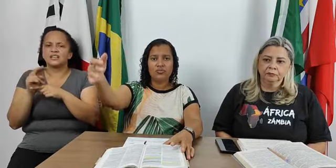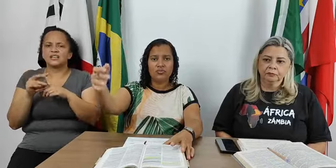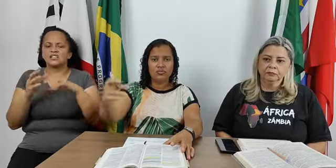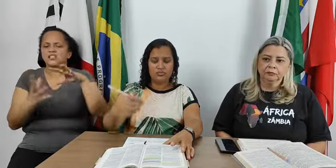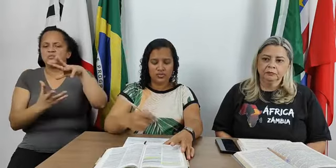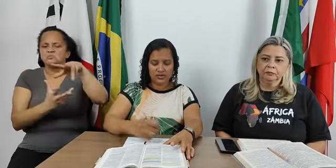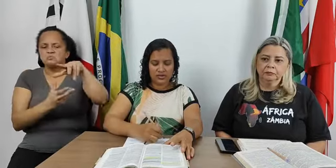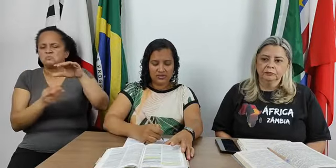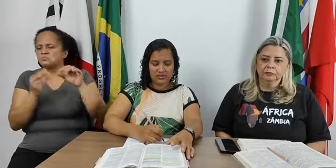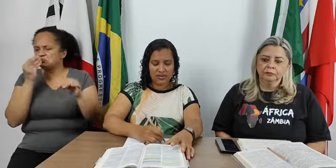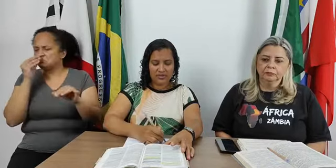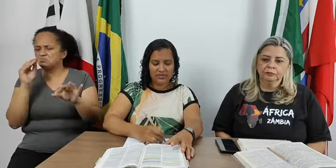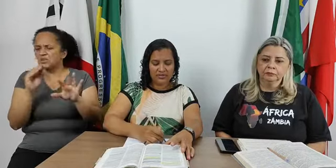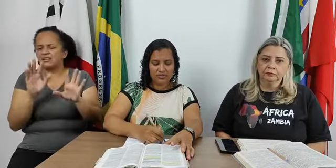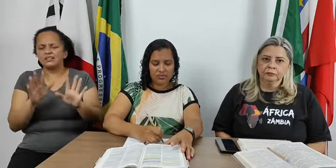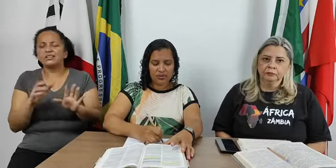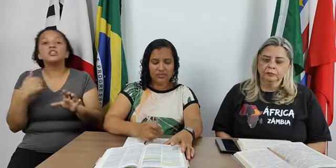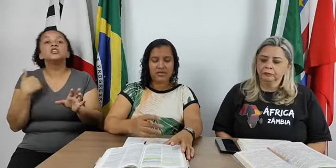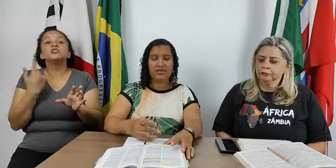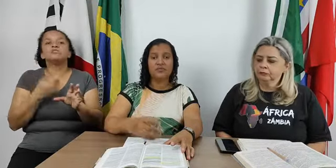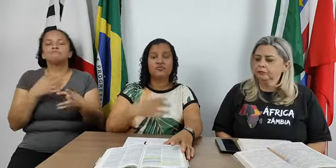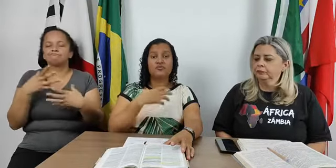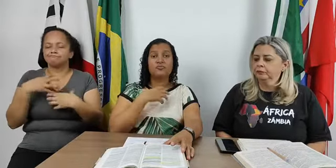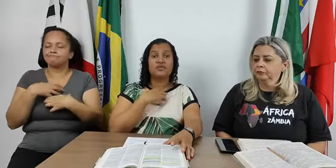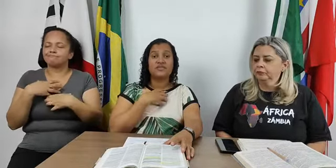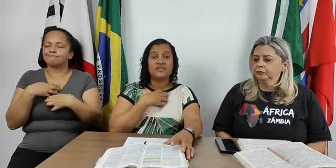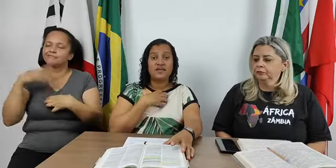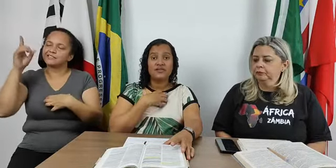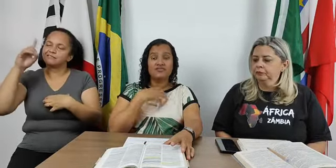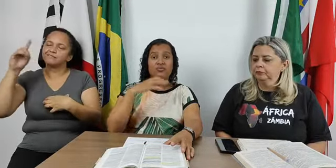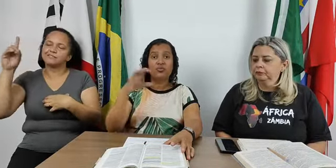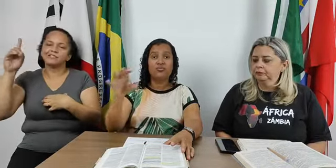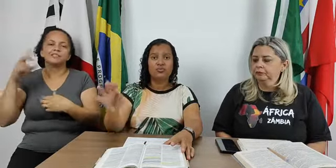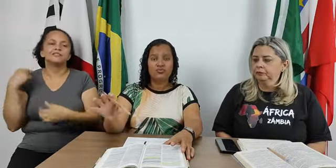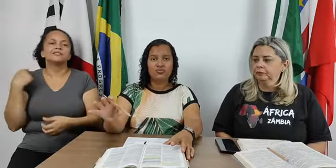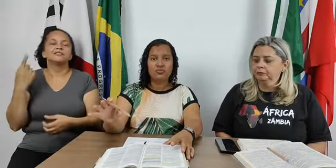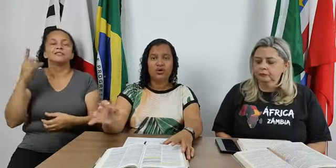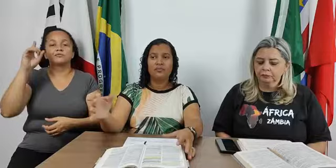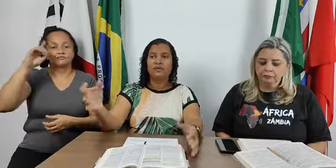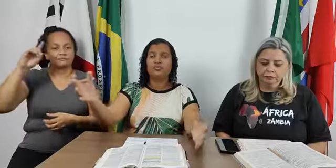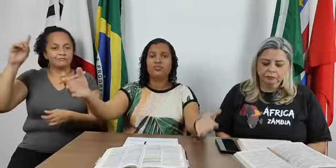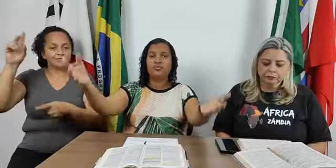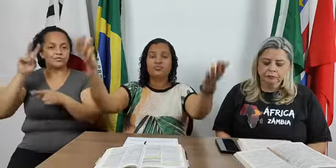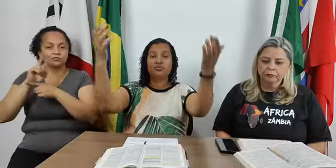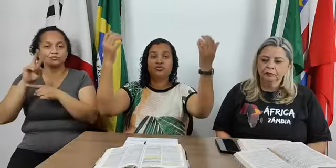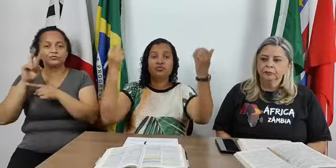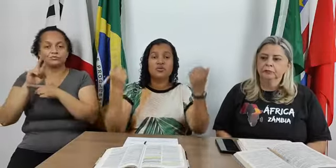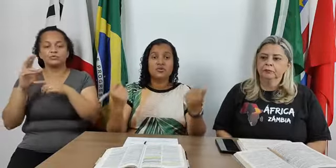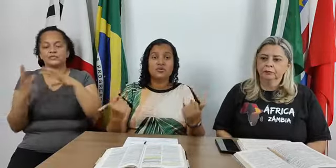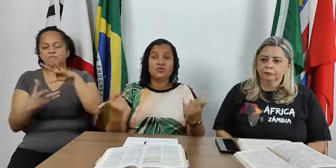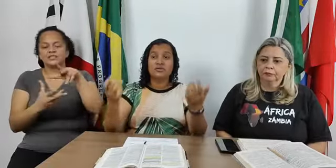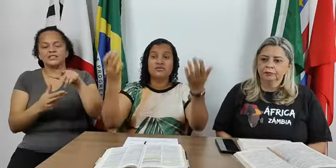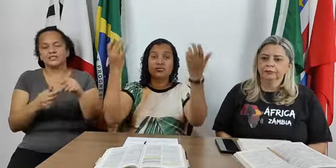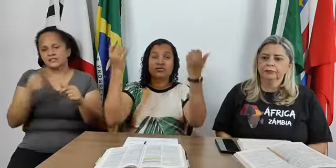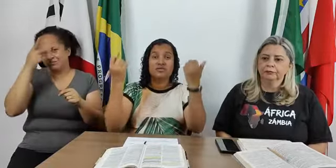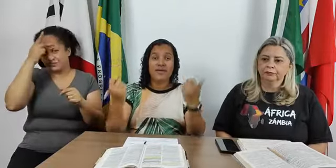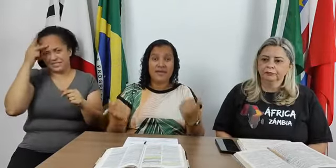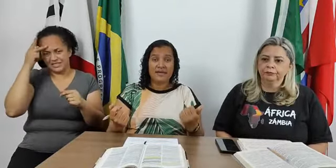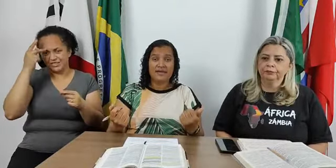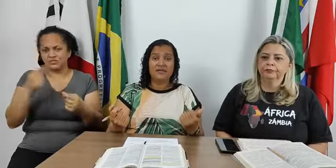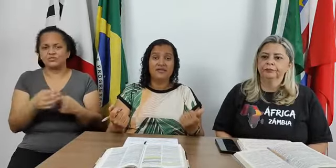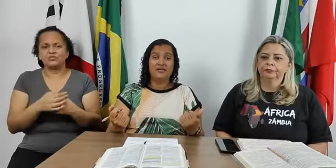do mundo. Então é a petição do Pai, para que Deus nos preserve do mundo, para que o mundo não nos engula, não